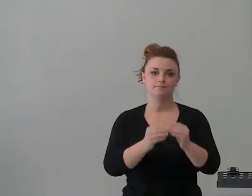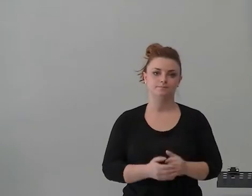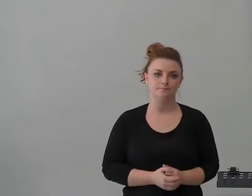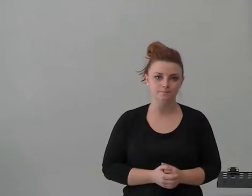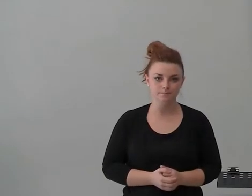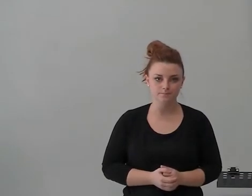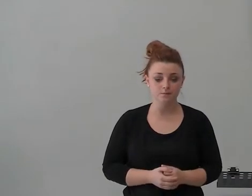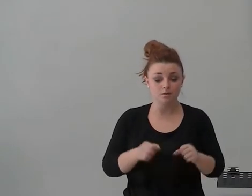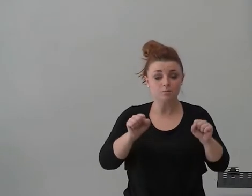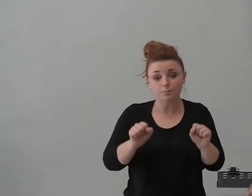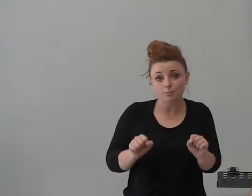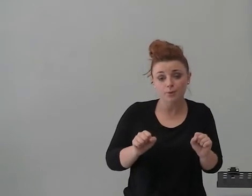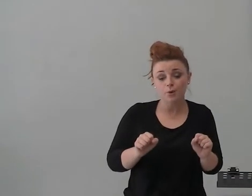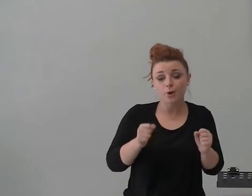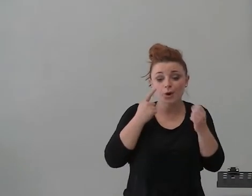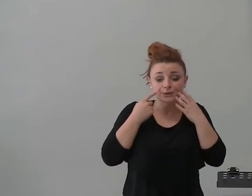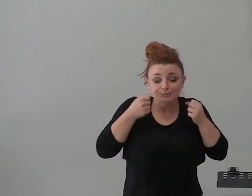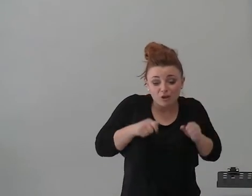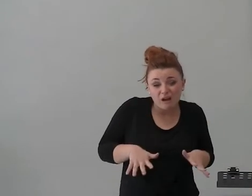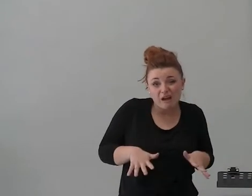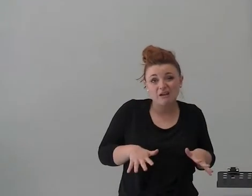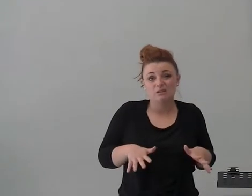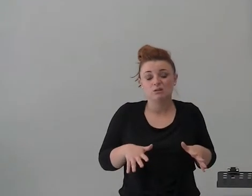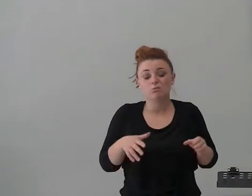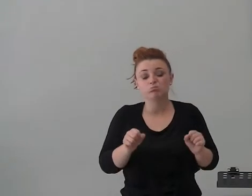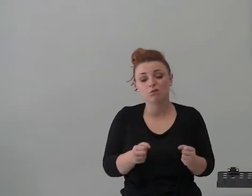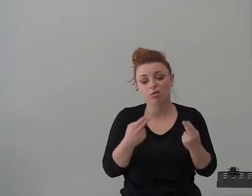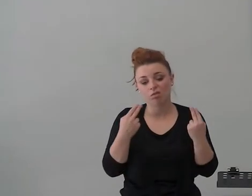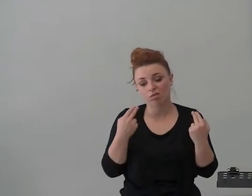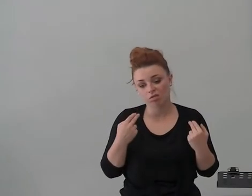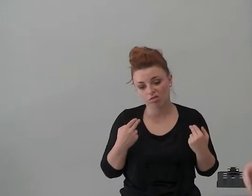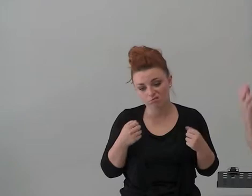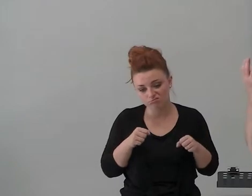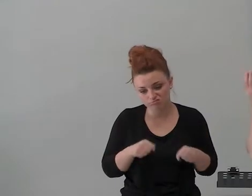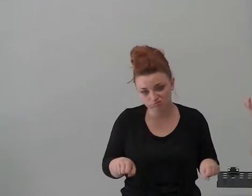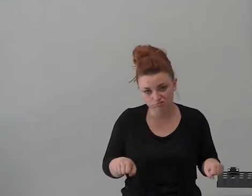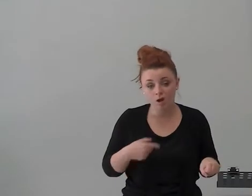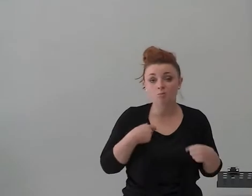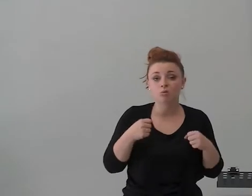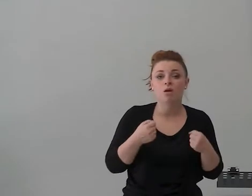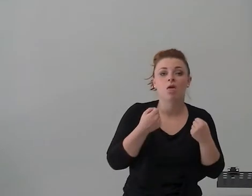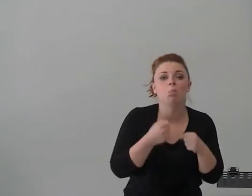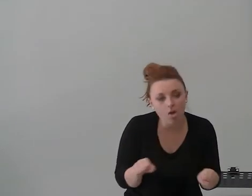Possiamo sporcarci, possiamo abbassarci a quel livello, possiamo arrenderci,